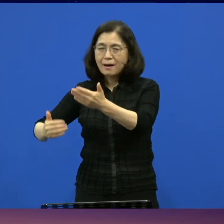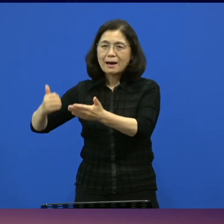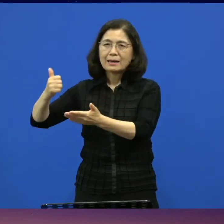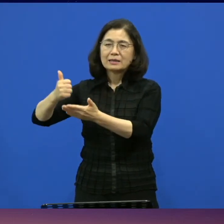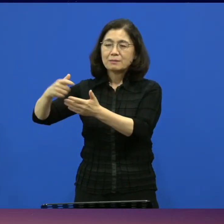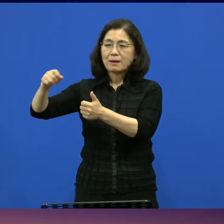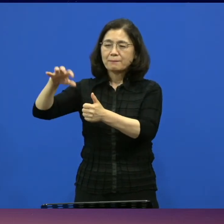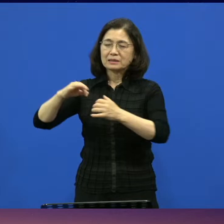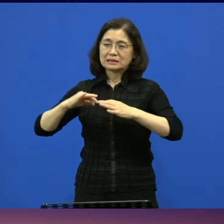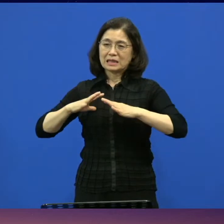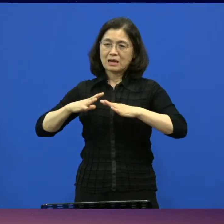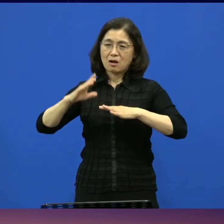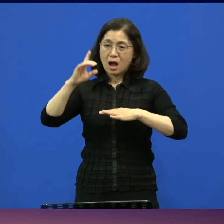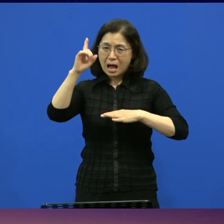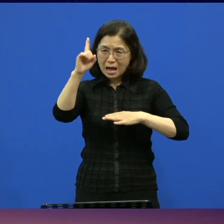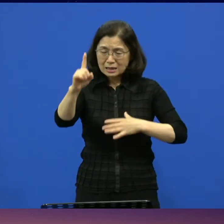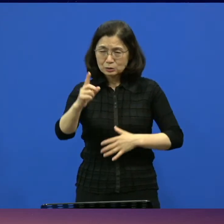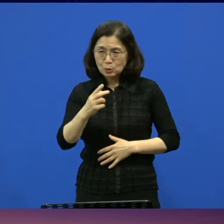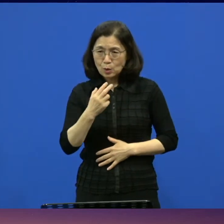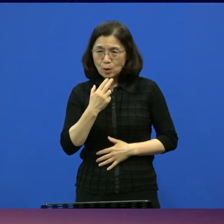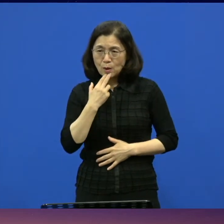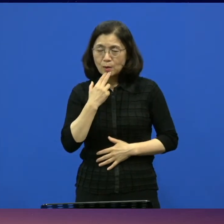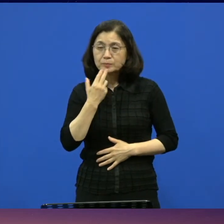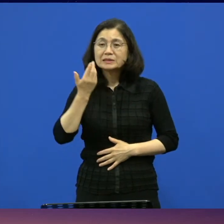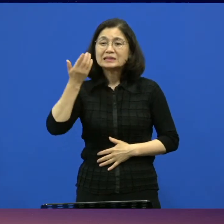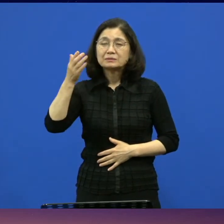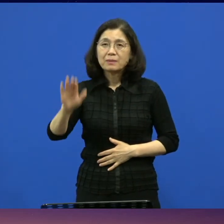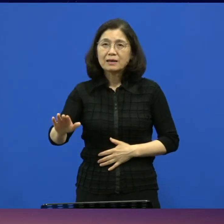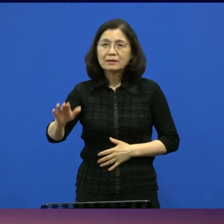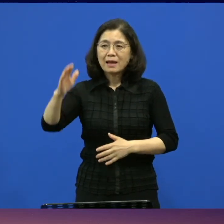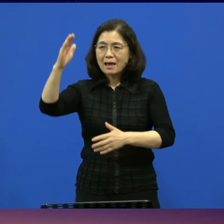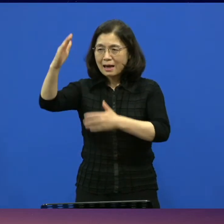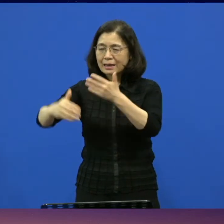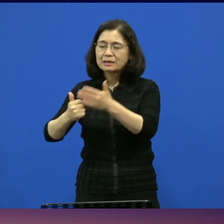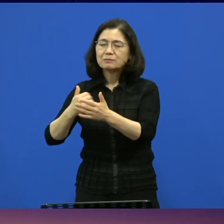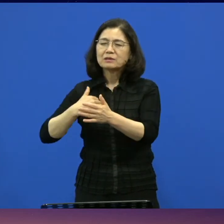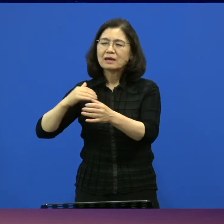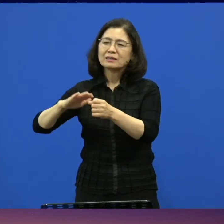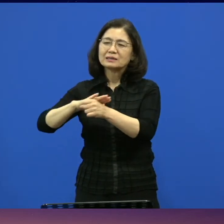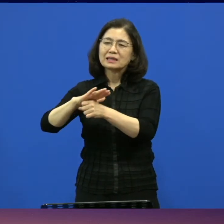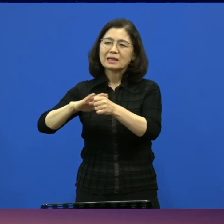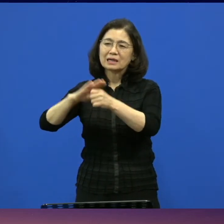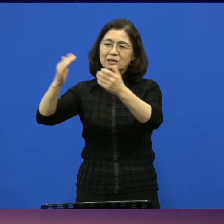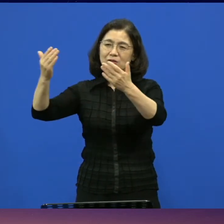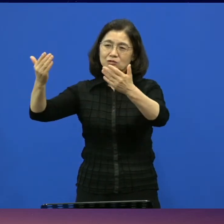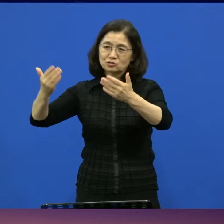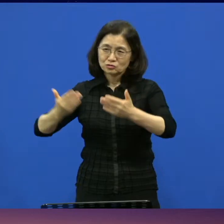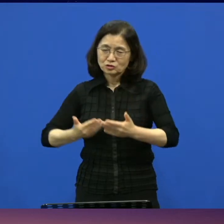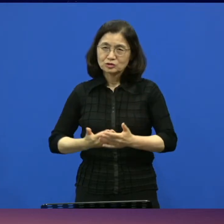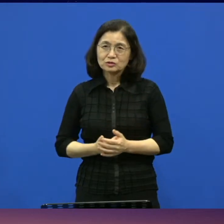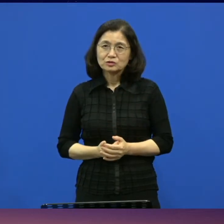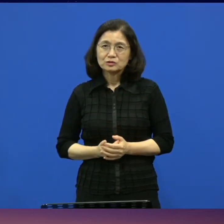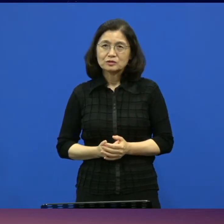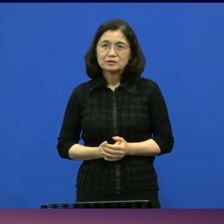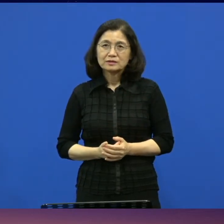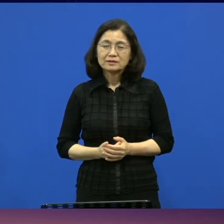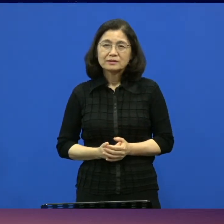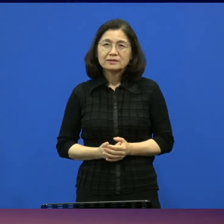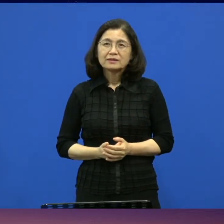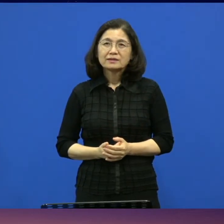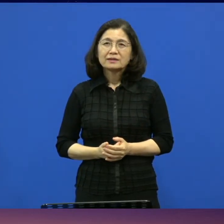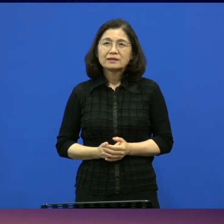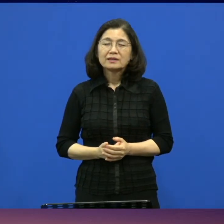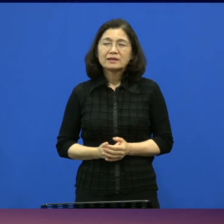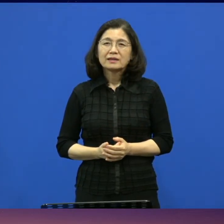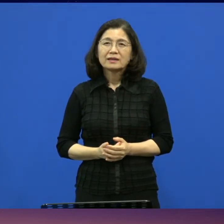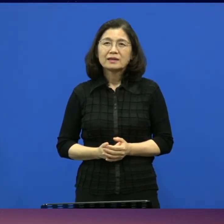불구하고, 그럼에도 불구하고 하나님은 나를 사랑하신다. 2000년 전에 예수 그리스도가 나를 위해 죽으셨을 때, 2000년 전에 죽으셨던 그때